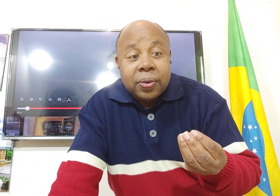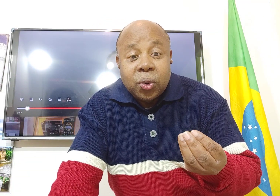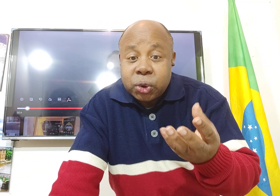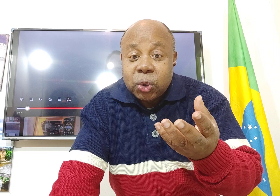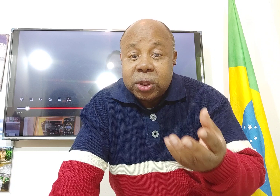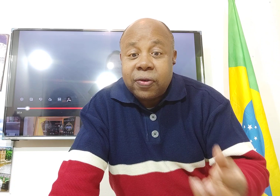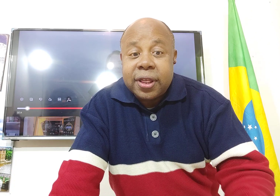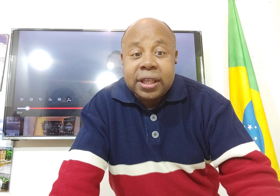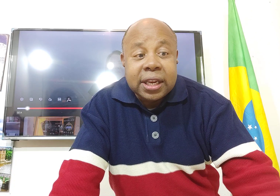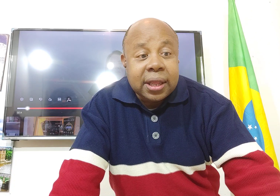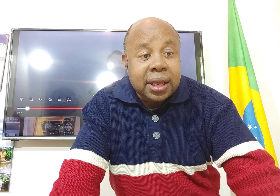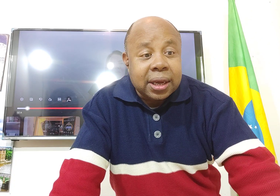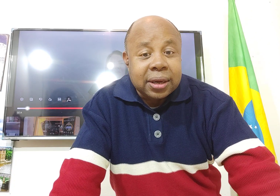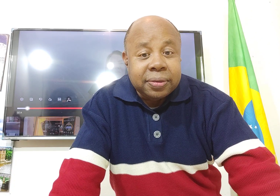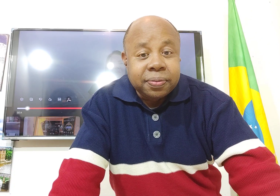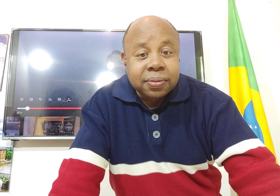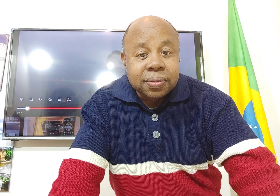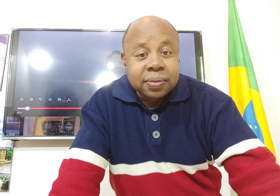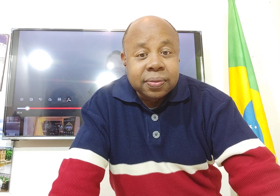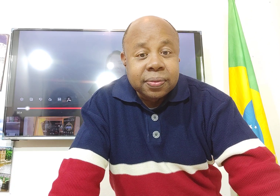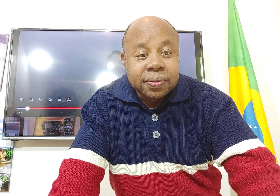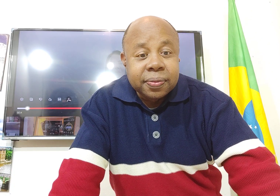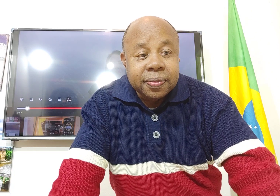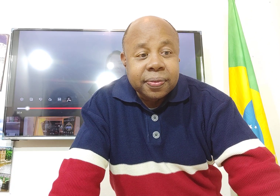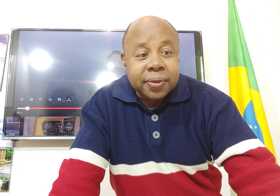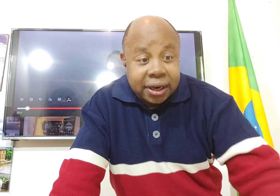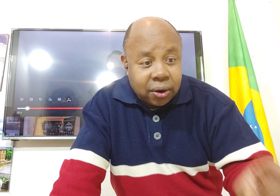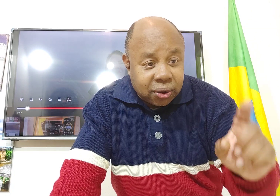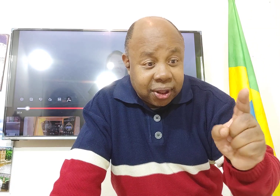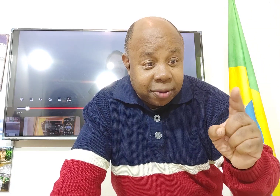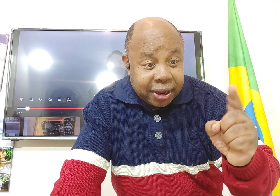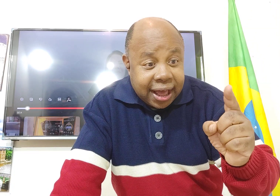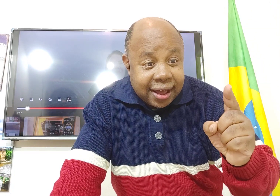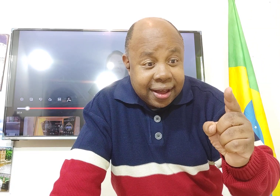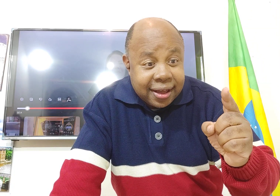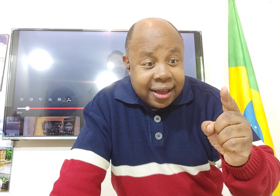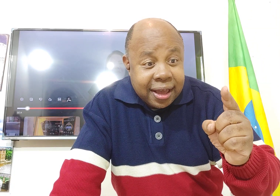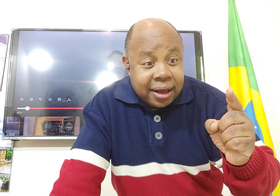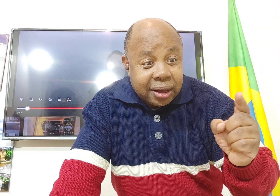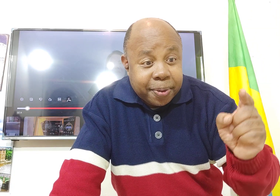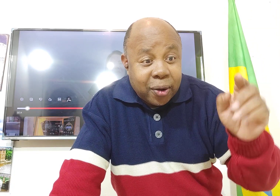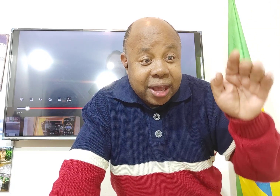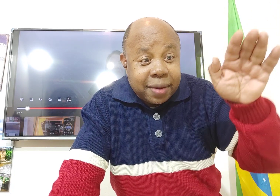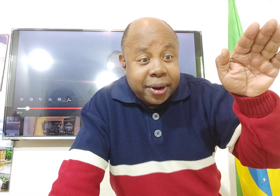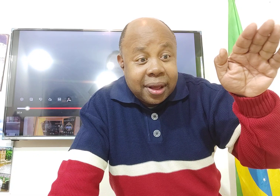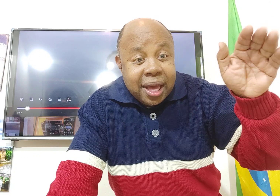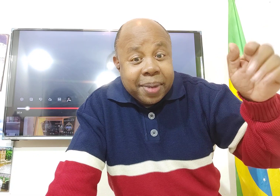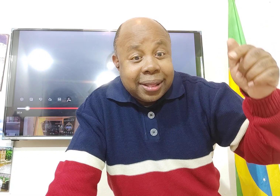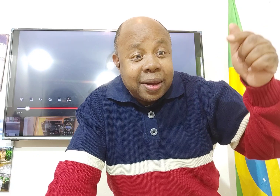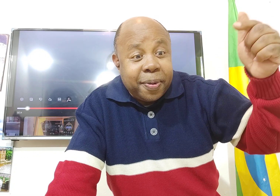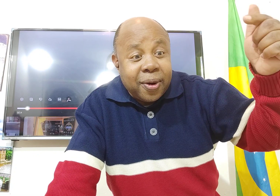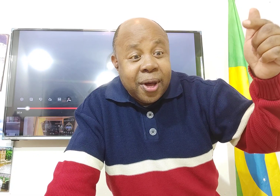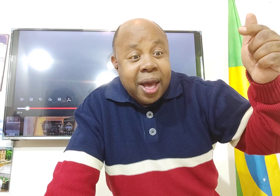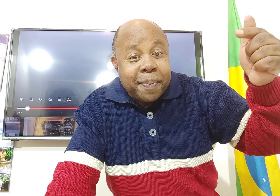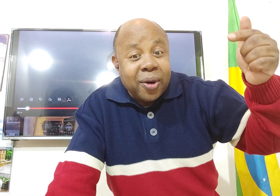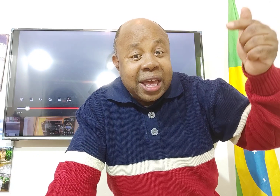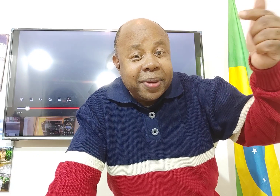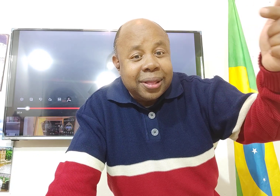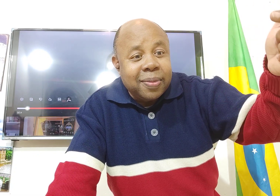o surdo talvez entenderia. Entendeu o que eu estou querendo explicar? Para alguém parecia uma